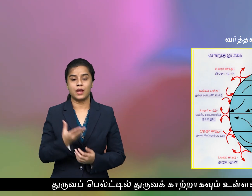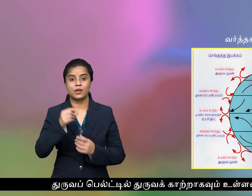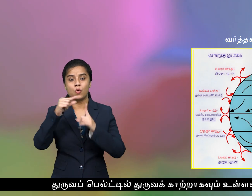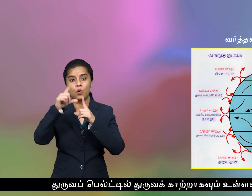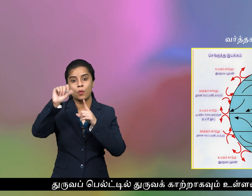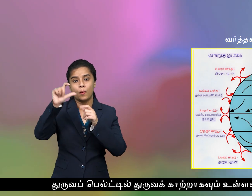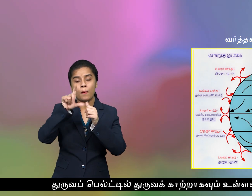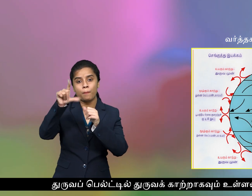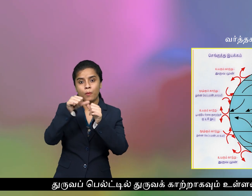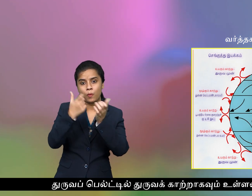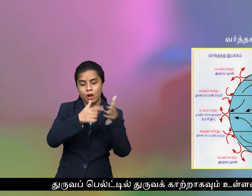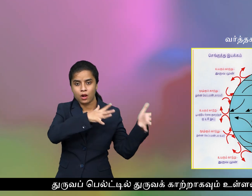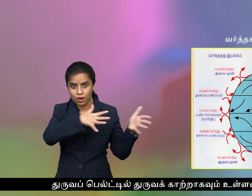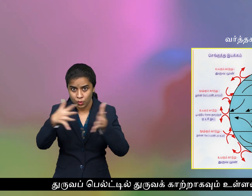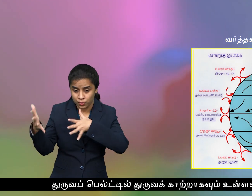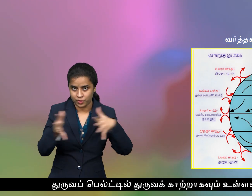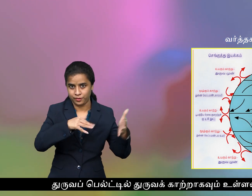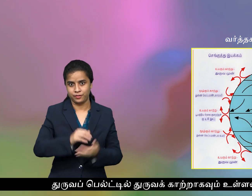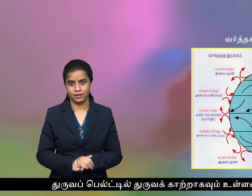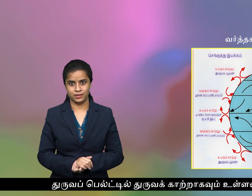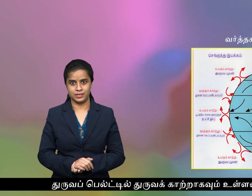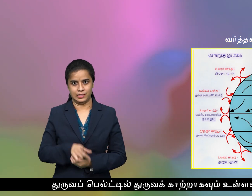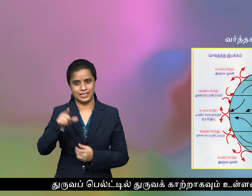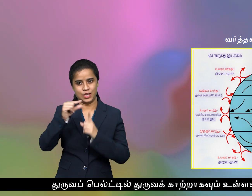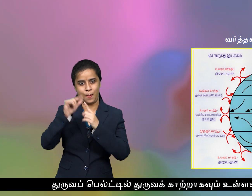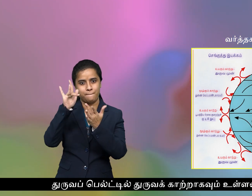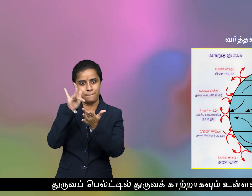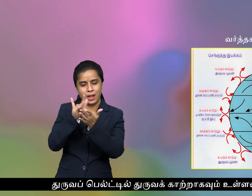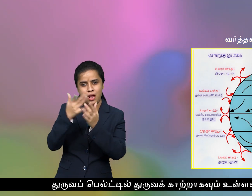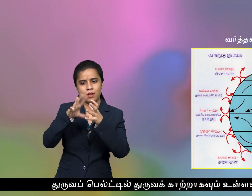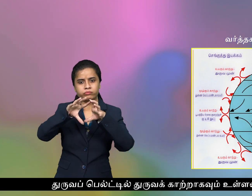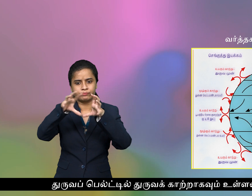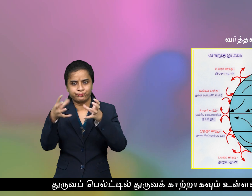துருவ பெல்ட்டில் துருவ காற்றாகவும் உள்ளன.